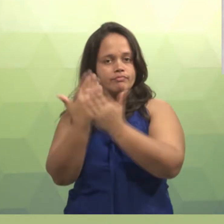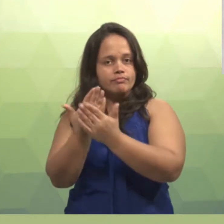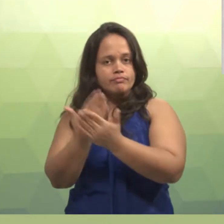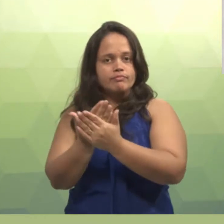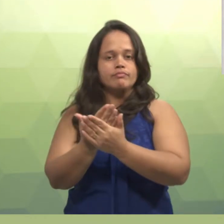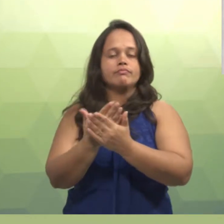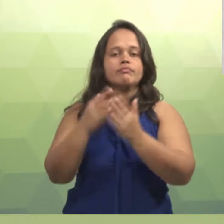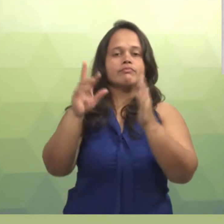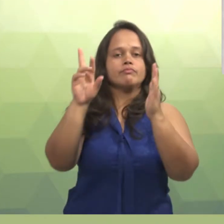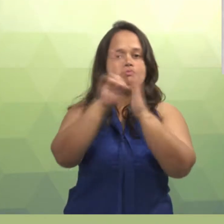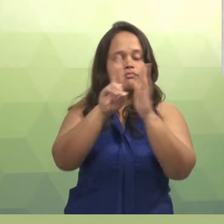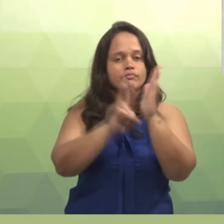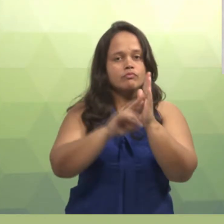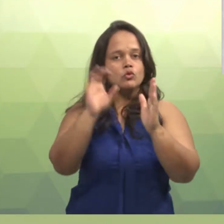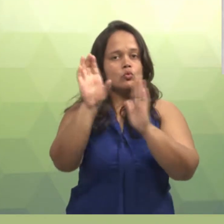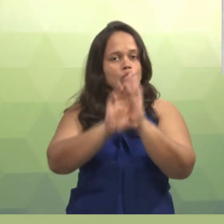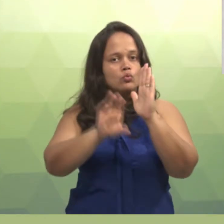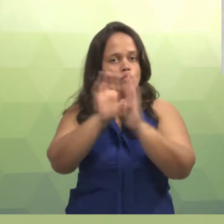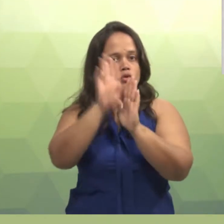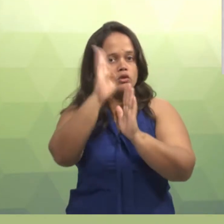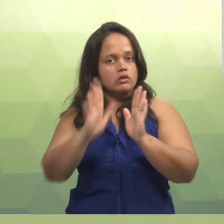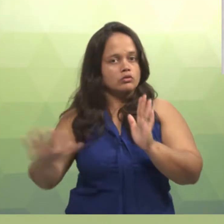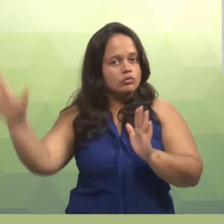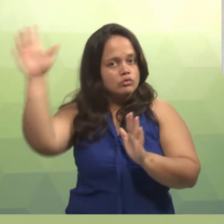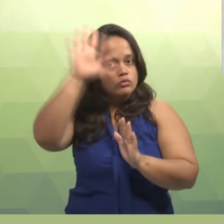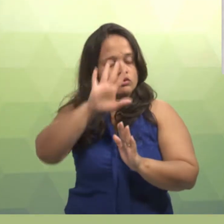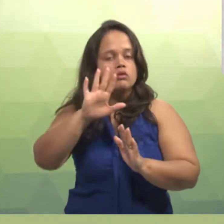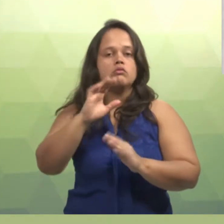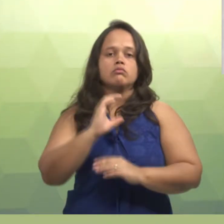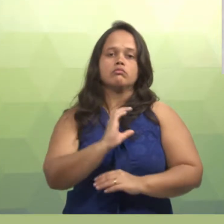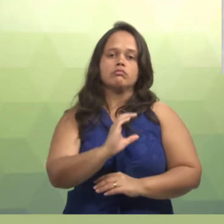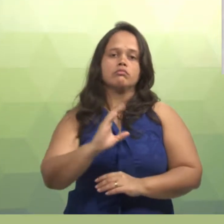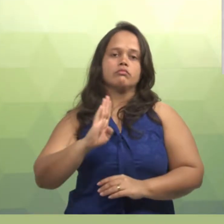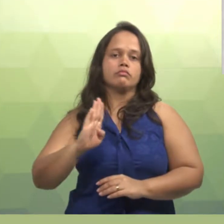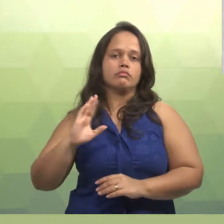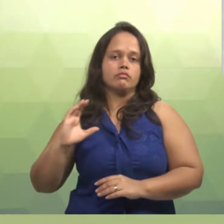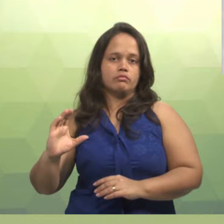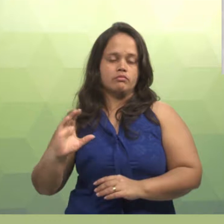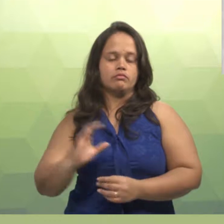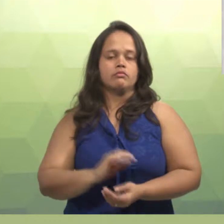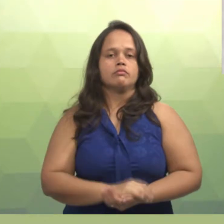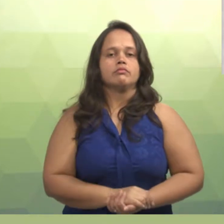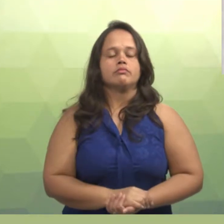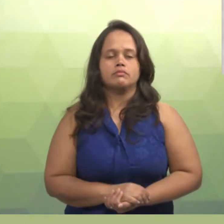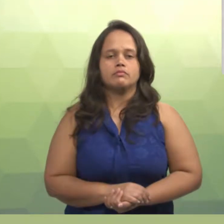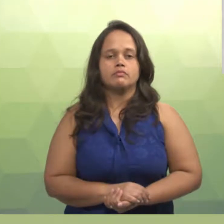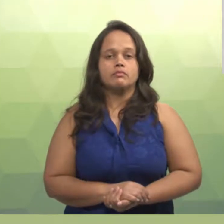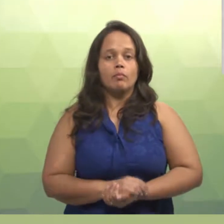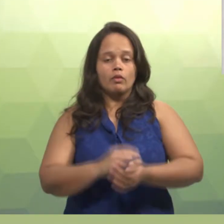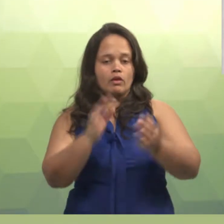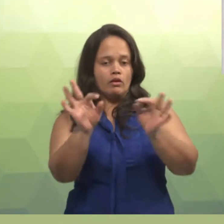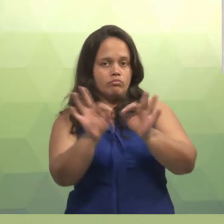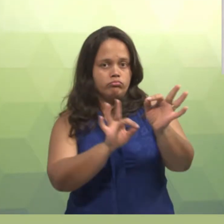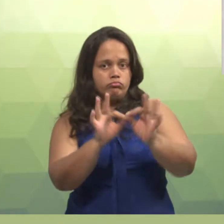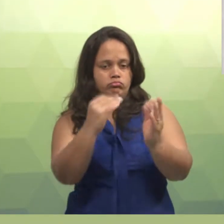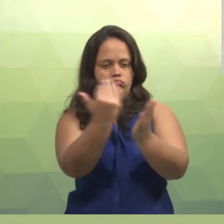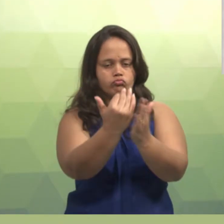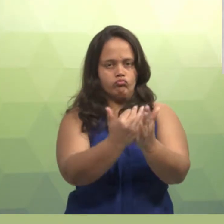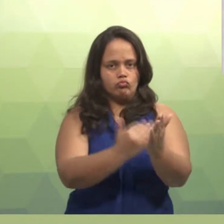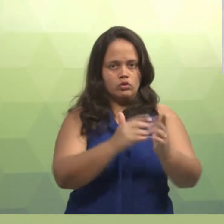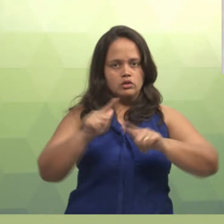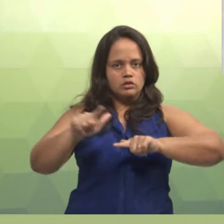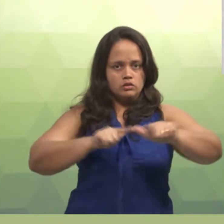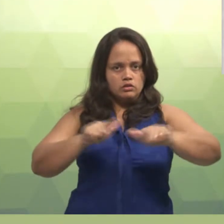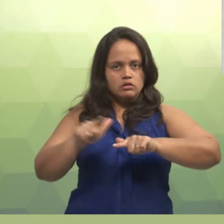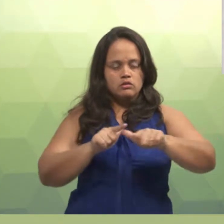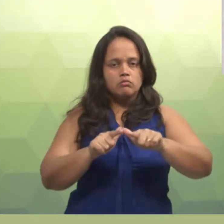escolar, diretrizes curriculares nacionais e conteúdo básico comum, o CBC. O plano de trabalho deve